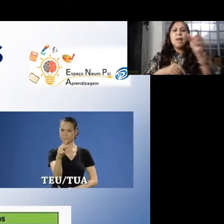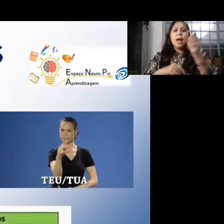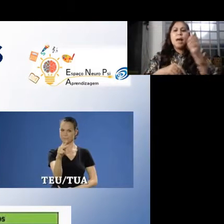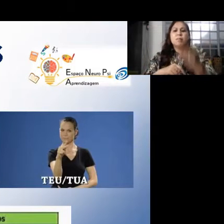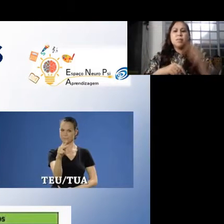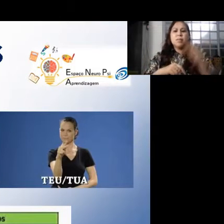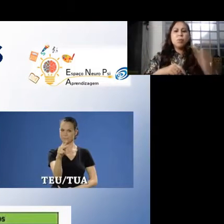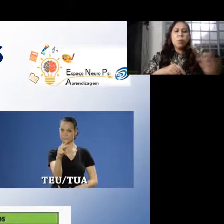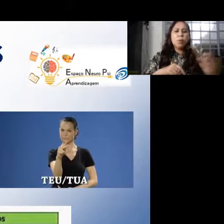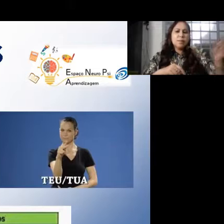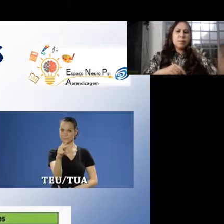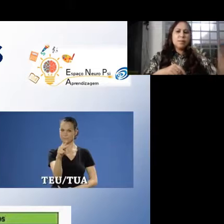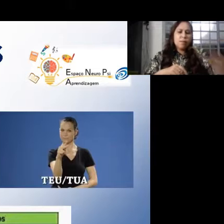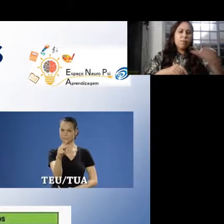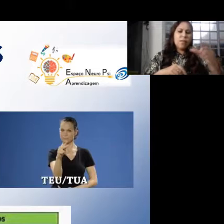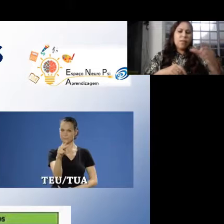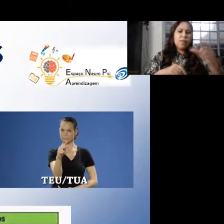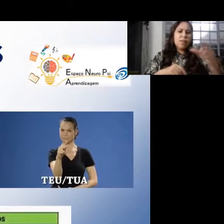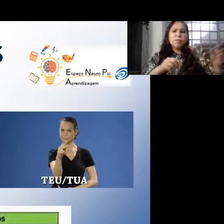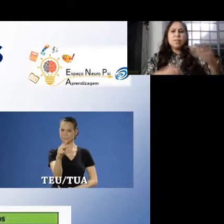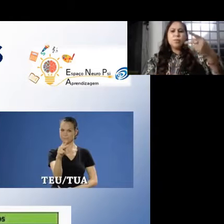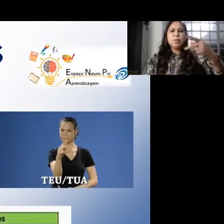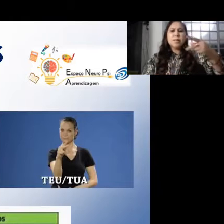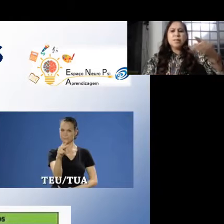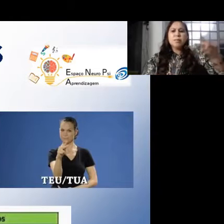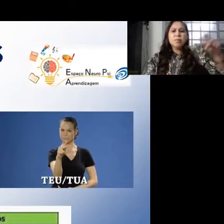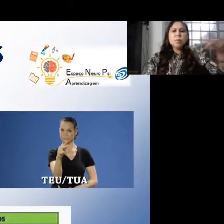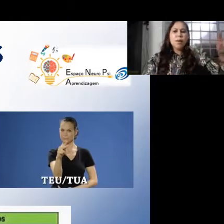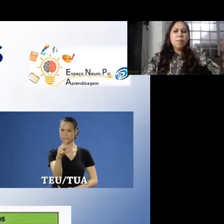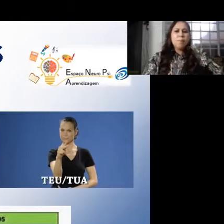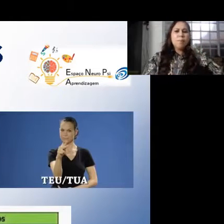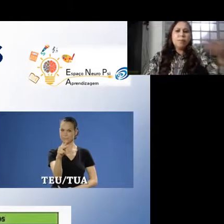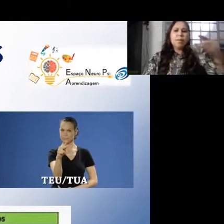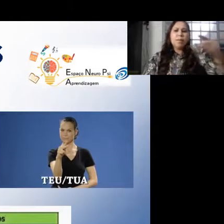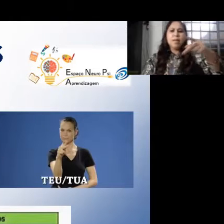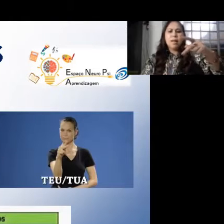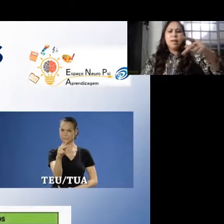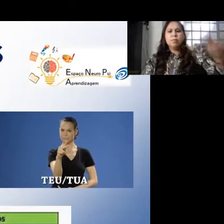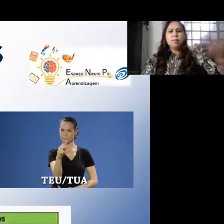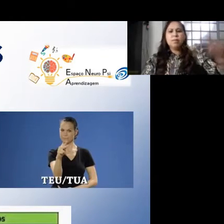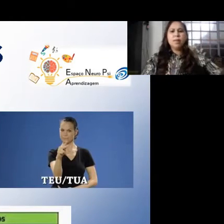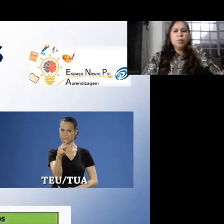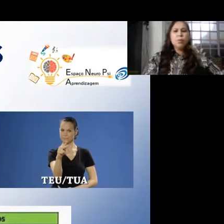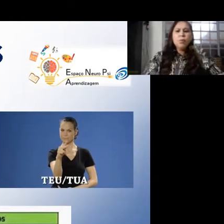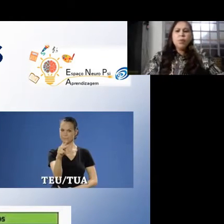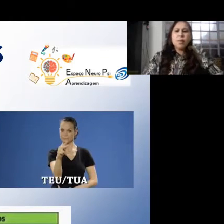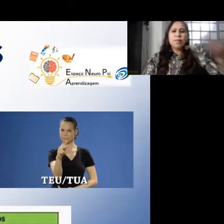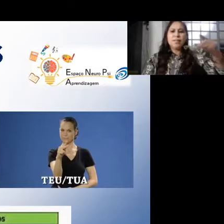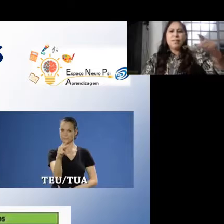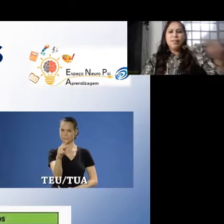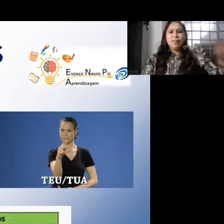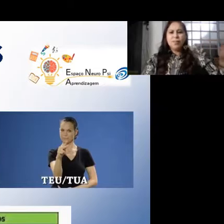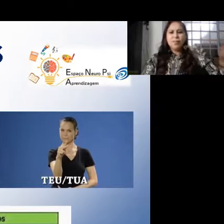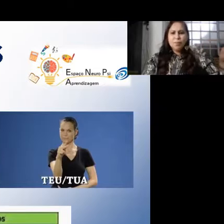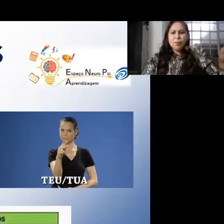se as pessoas são várias, eu vou dizer tuas, então eu só repito, né? Aí o sinal